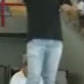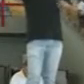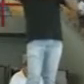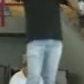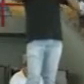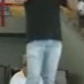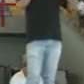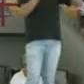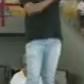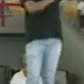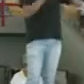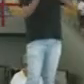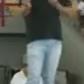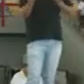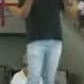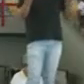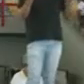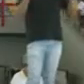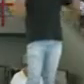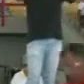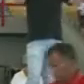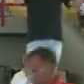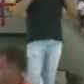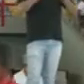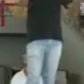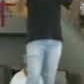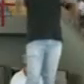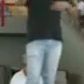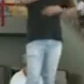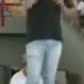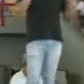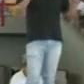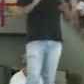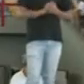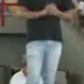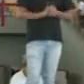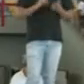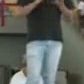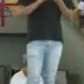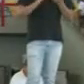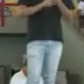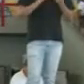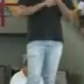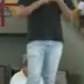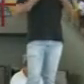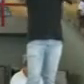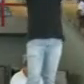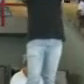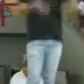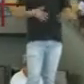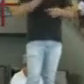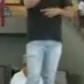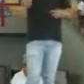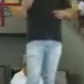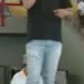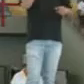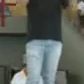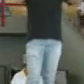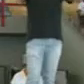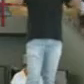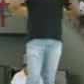reduzir criminalidade? O tema de hoje, que vai ser dado no final da aula, é este. Já vou antecipar algo para vocês. Você pega um tema